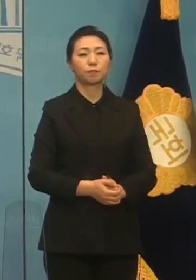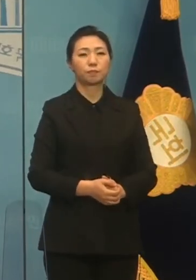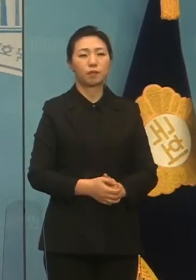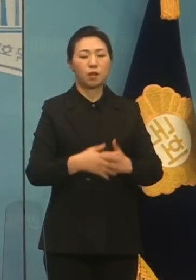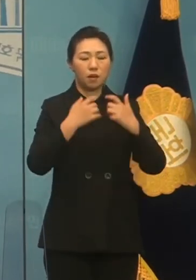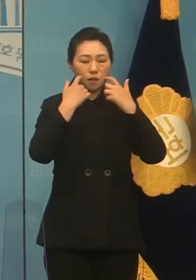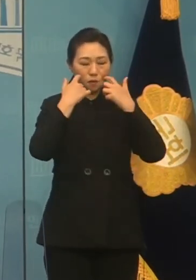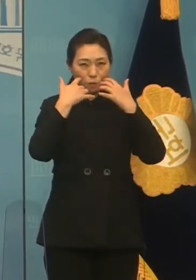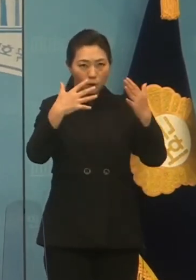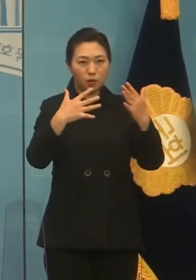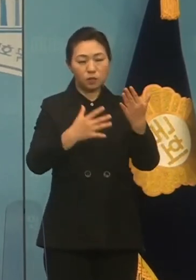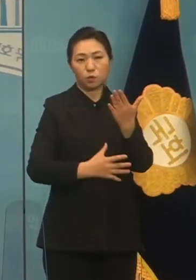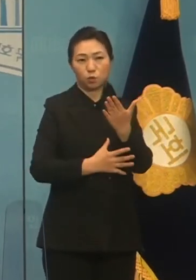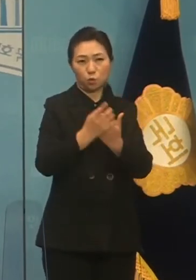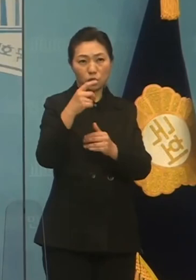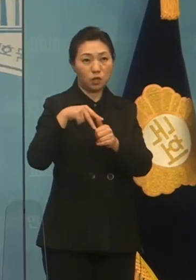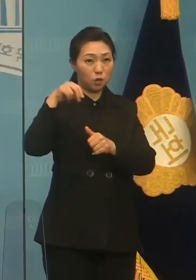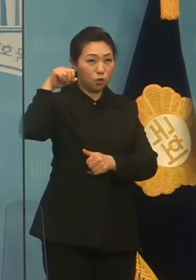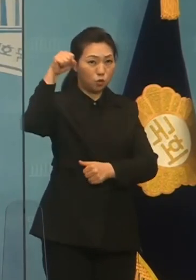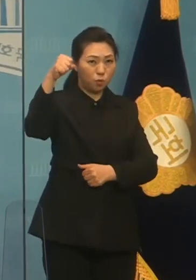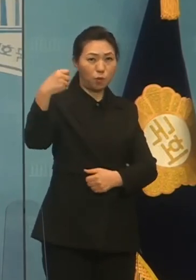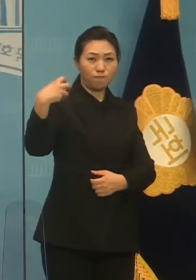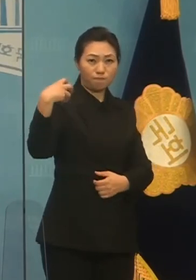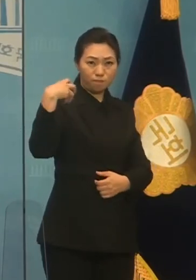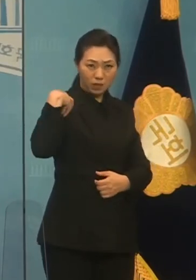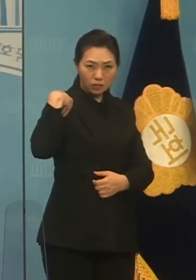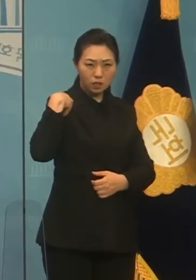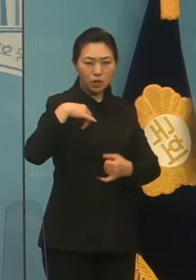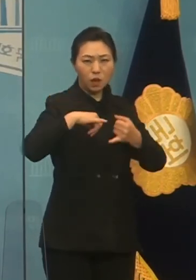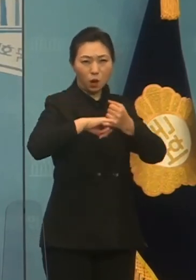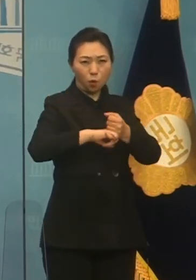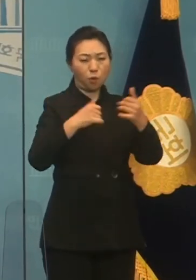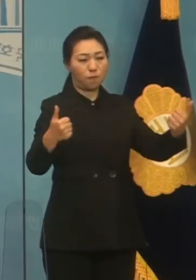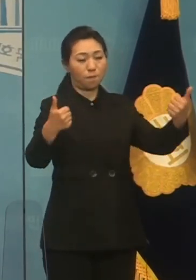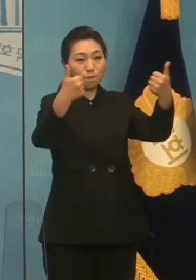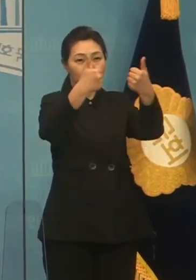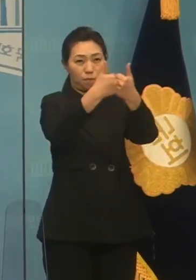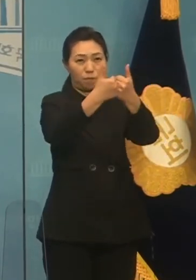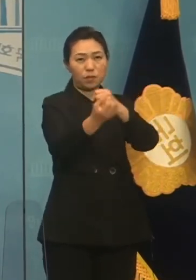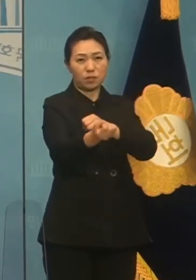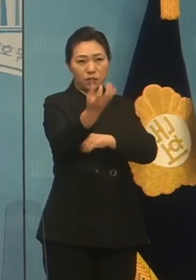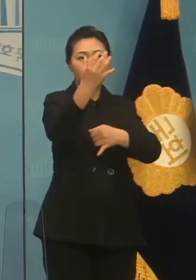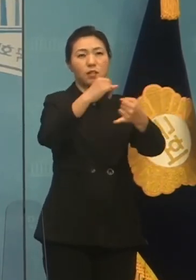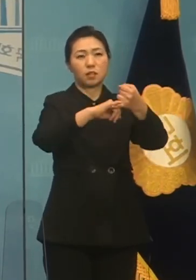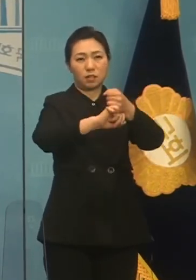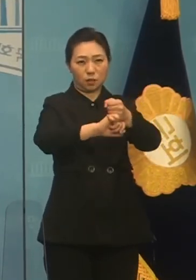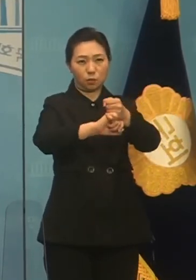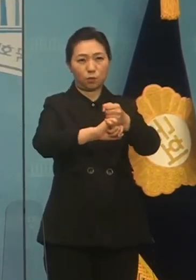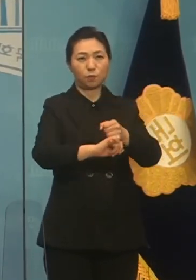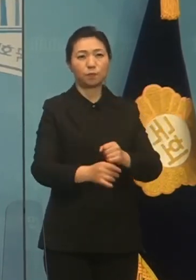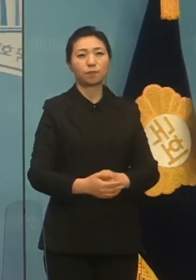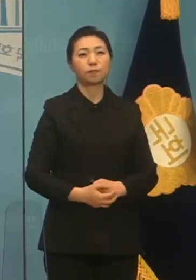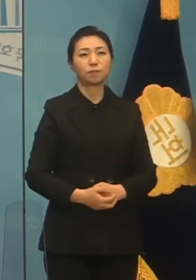반드시 단일 후보가 돼 키코 원선에서 승리하겠습니다.